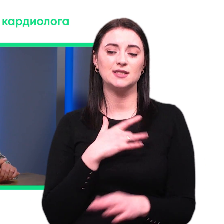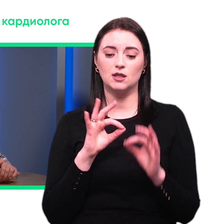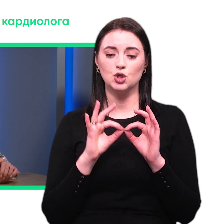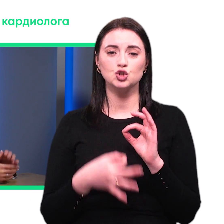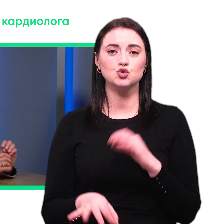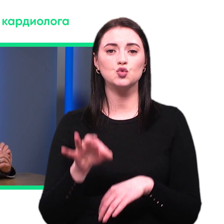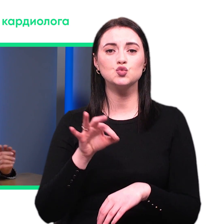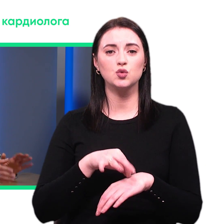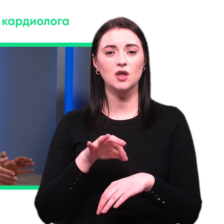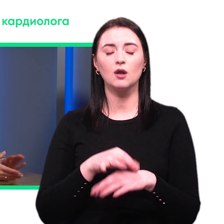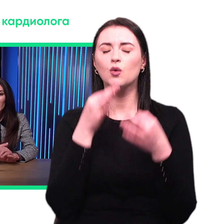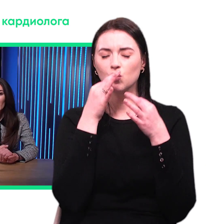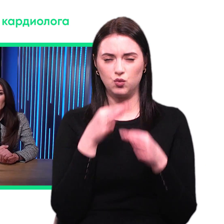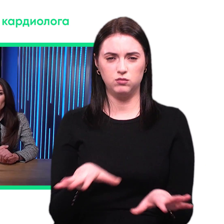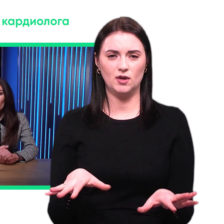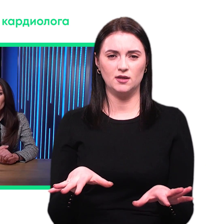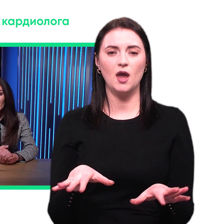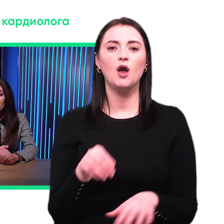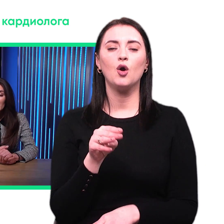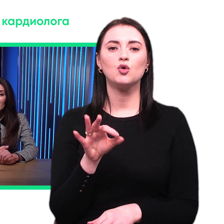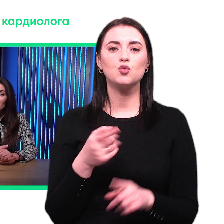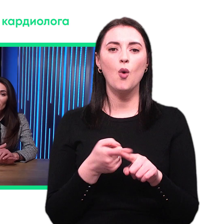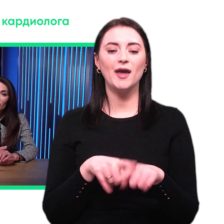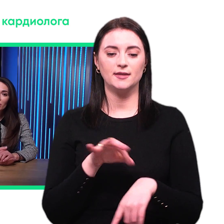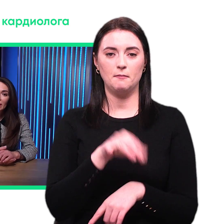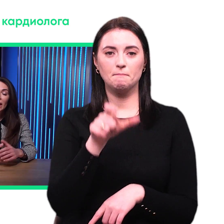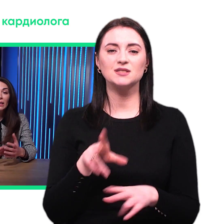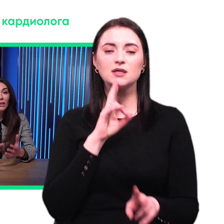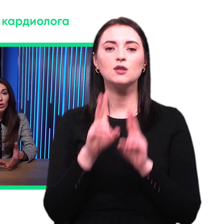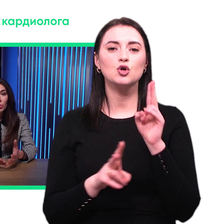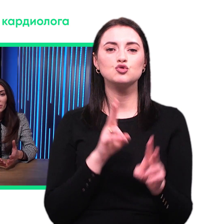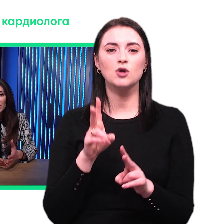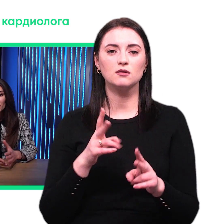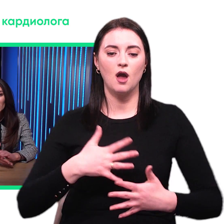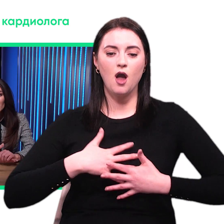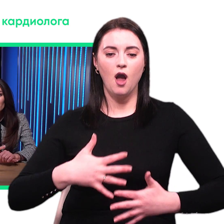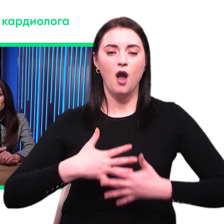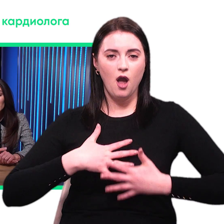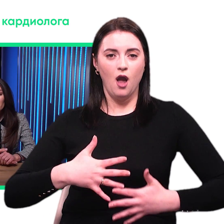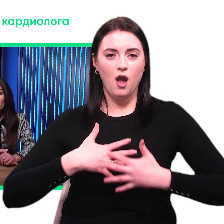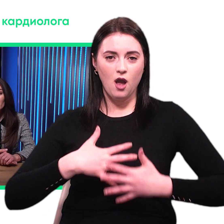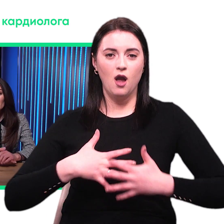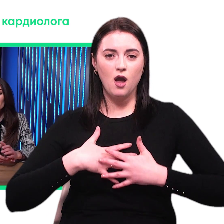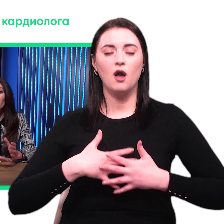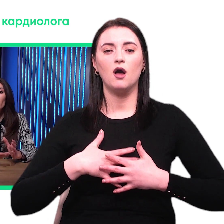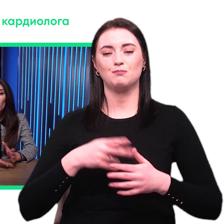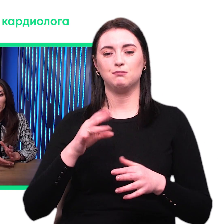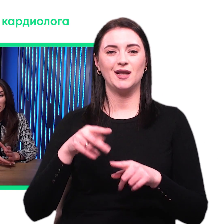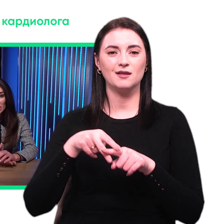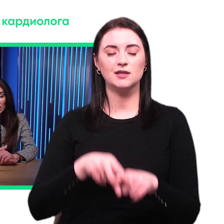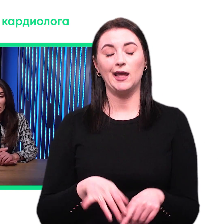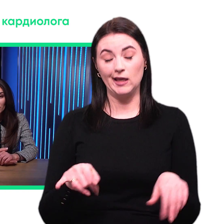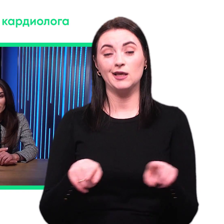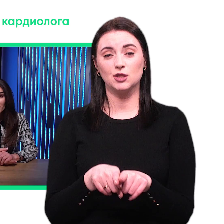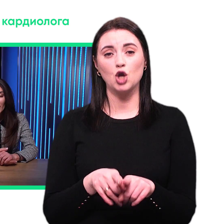сердечно-сосудистые заболевания, любые, то эти пациенты жалуются на одышку при физической нагрузке, порой даже и в покое